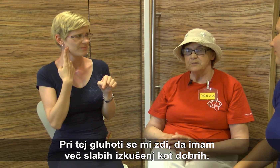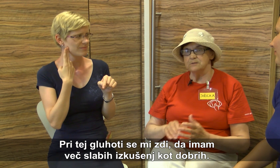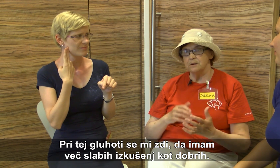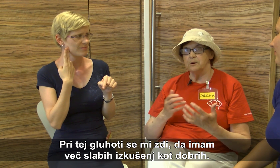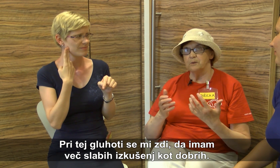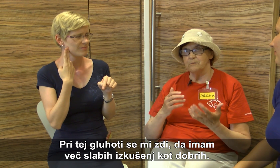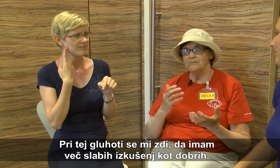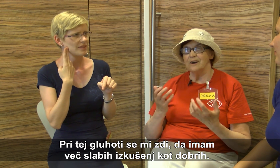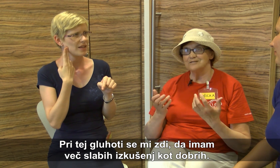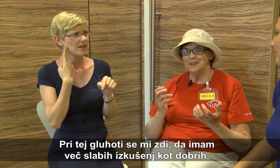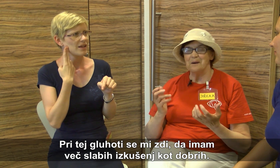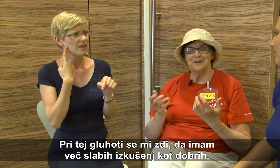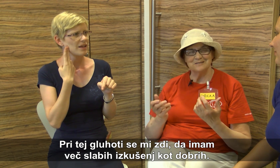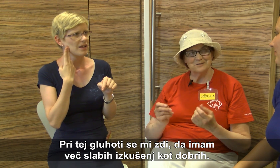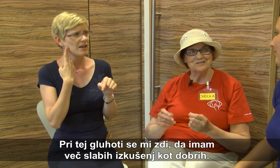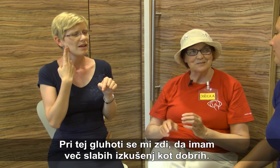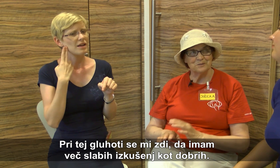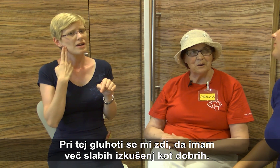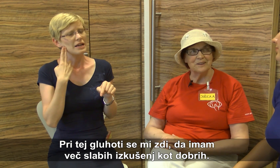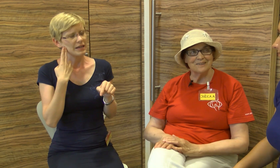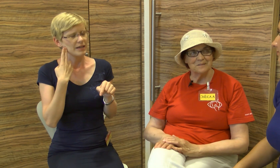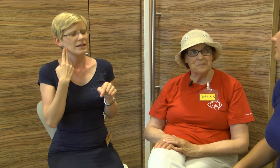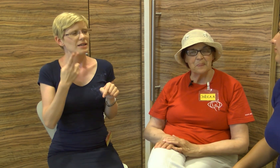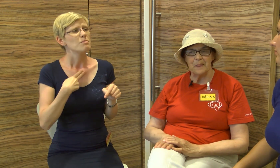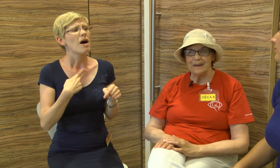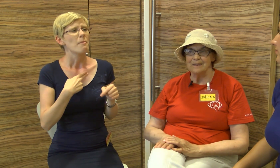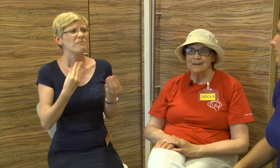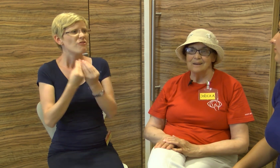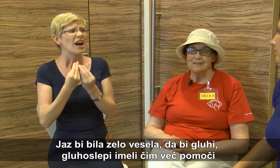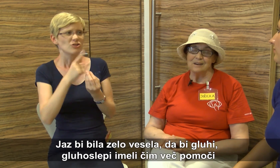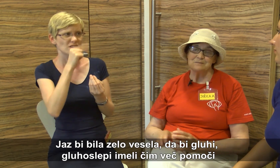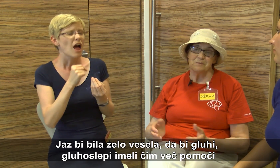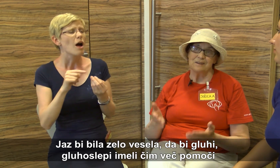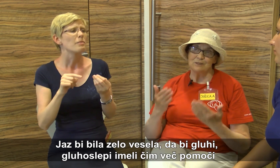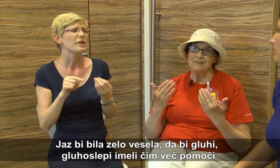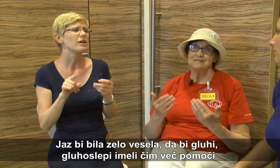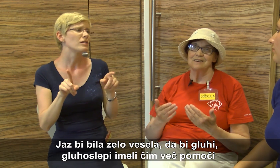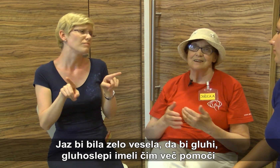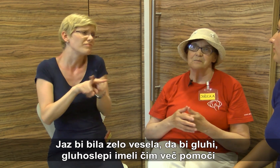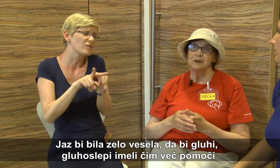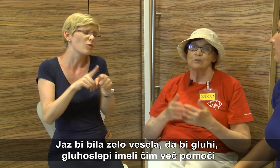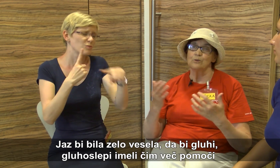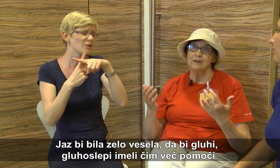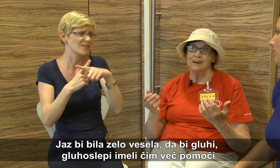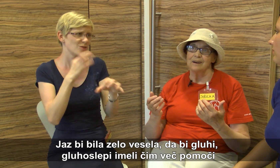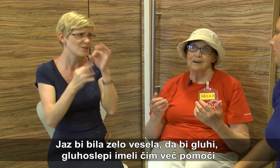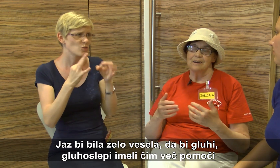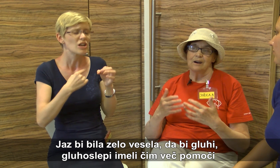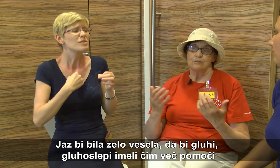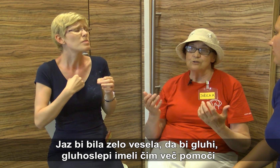se mi zdi, da imam več slabih izkušenj kot dobrih. Ne. Jaz bi bila zelo vesela, da bi